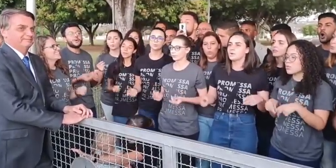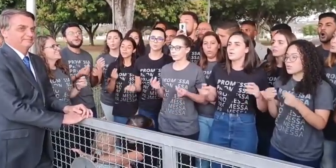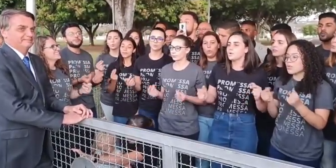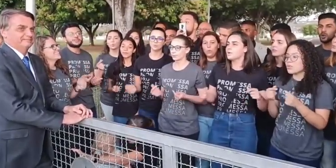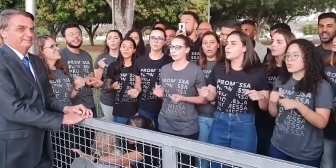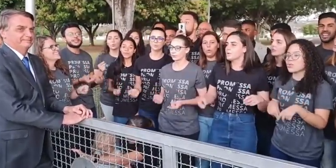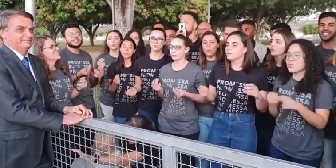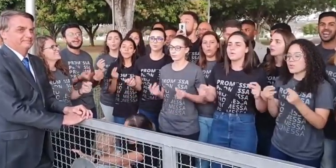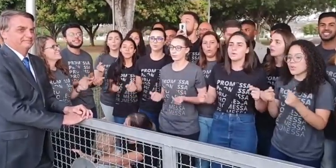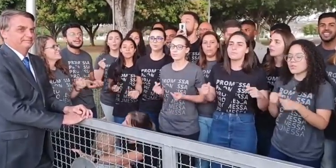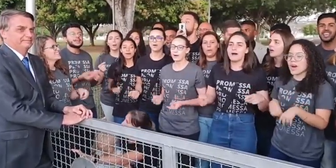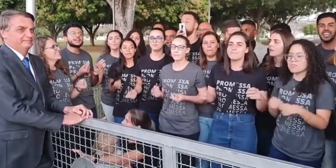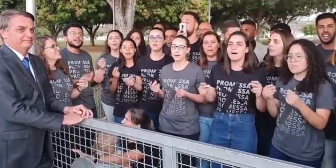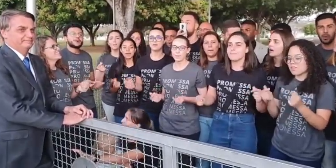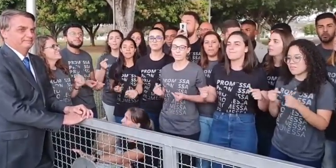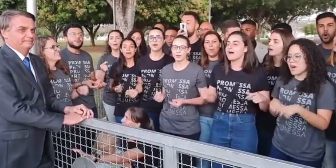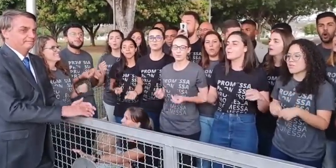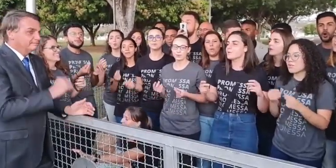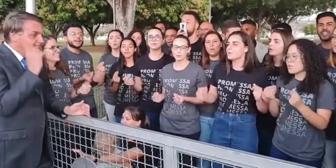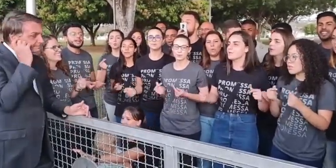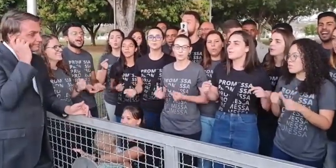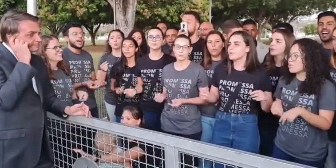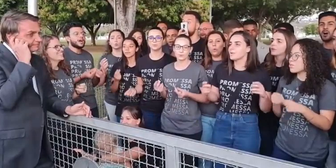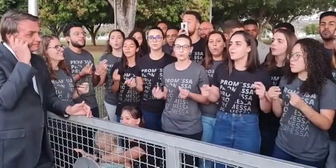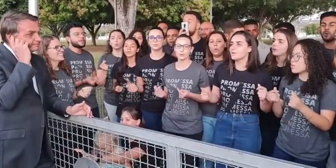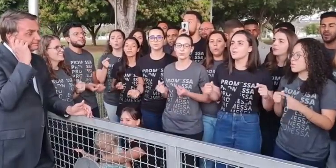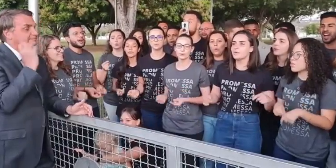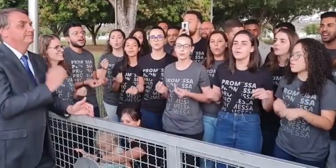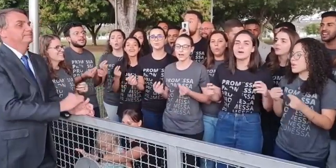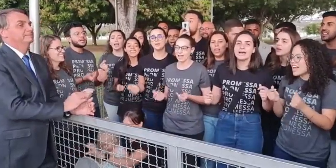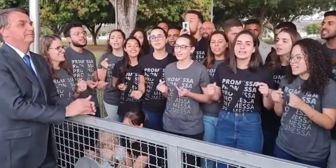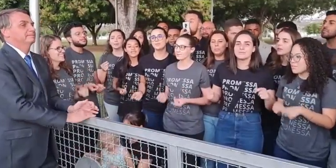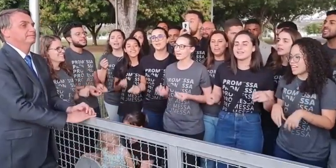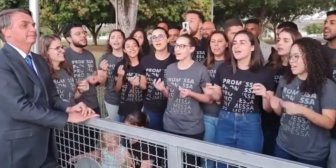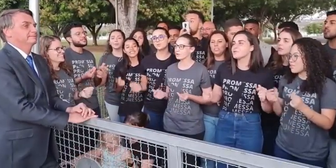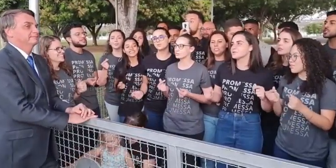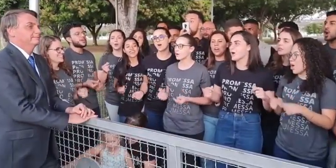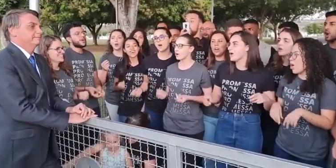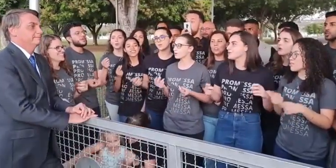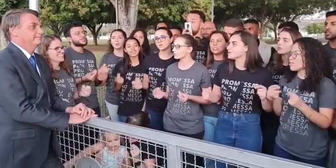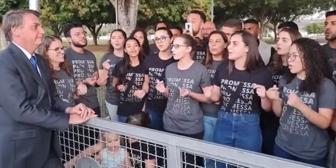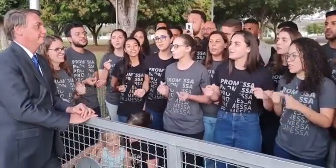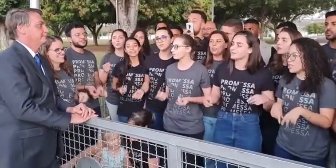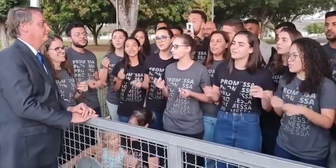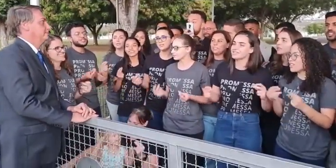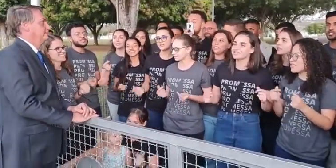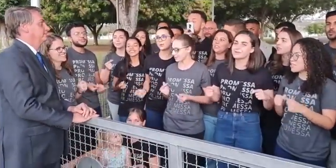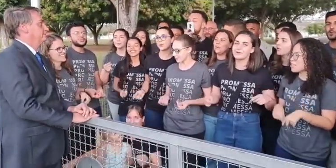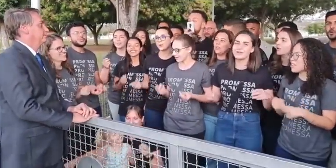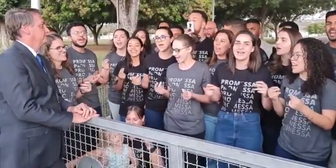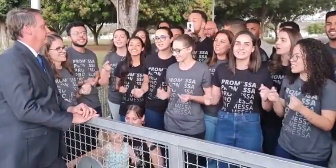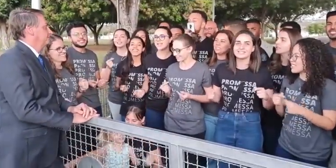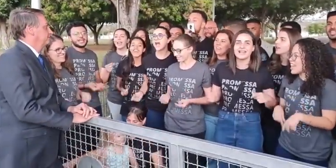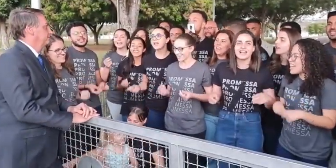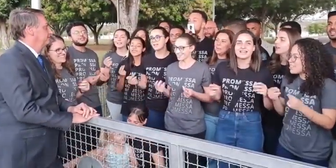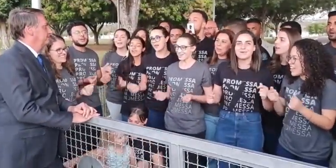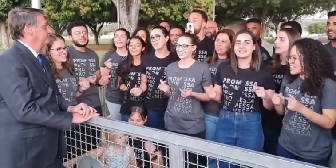transpõe montanhas. Ele é o amor que acalma o mar. Que brilha o sol sobre nuvens escuras. Liberta